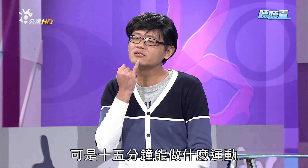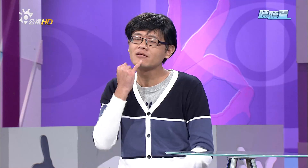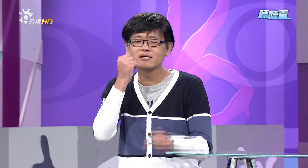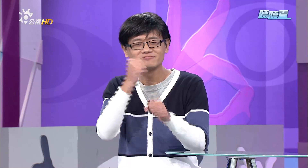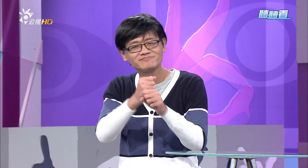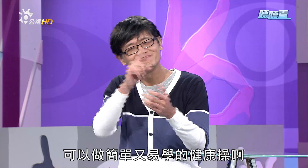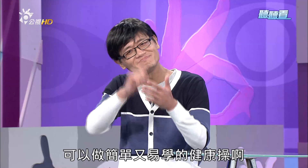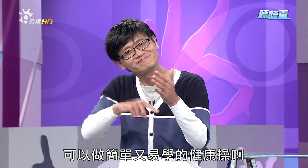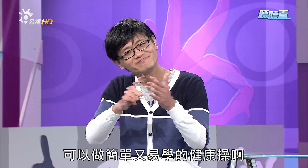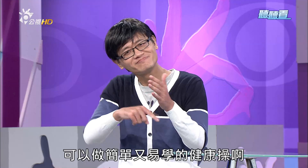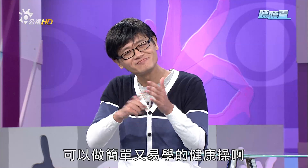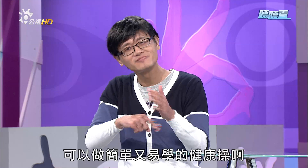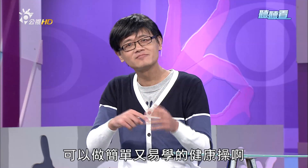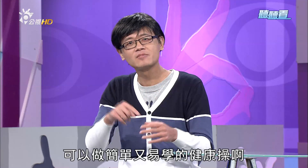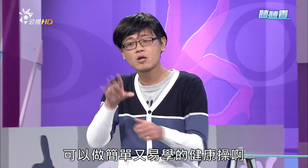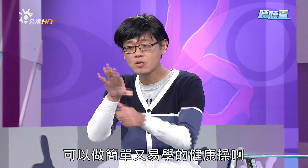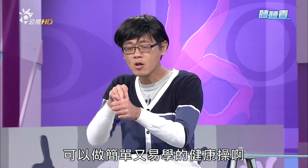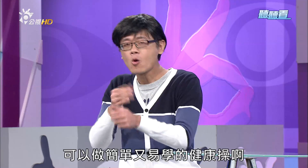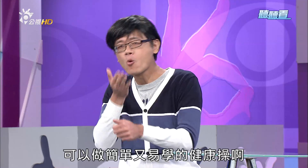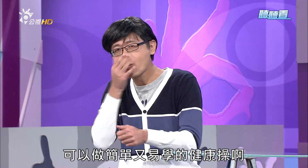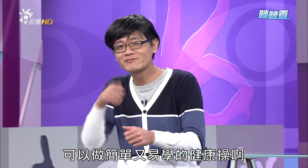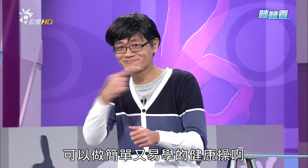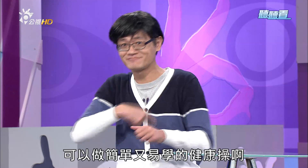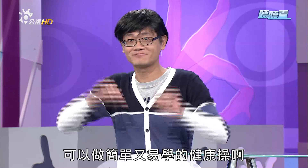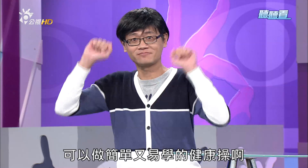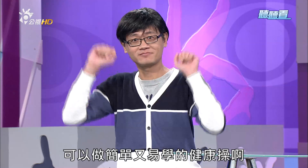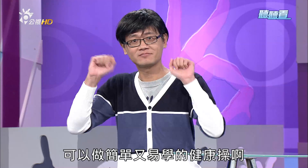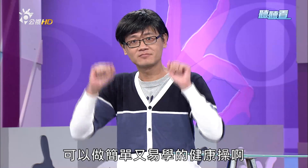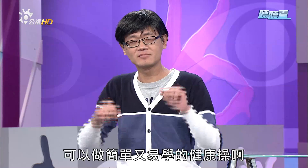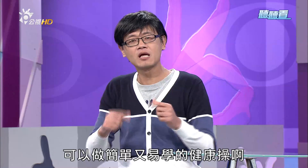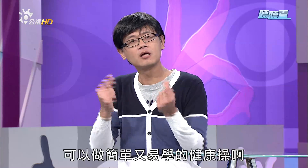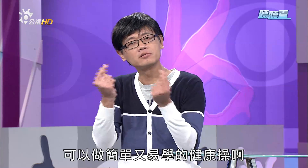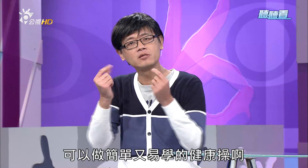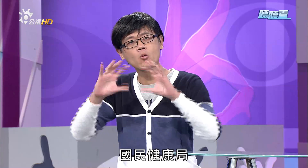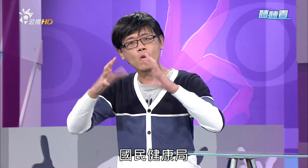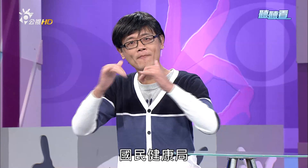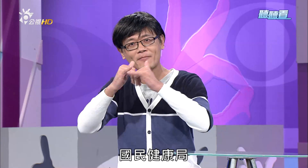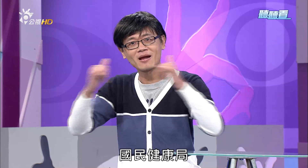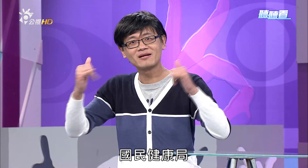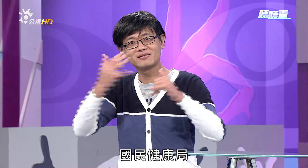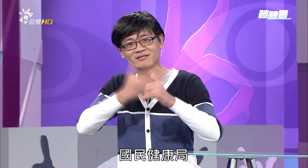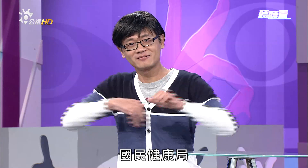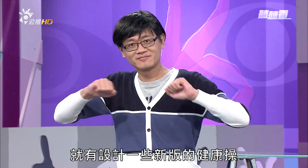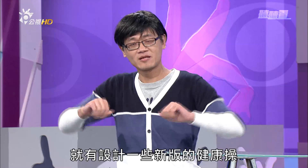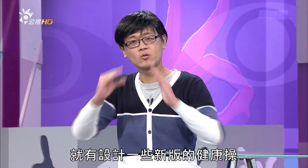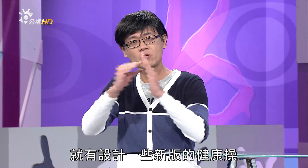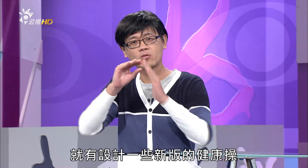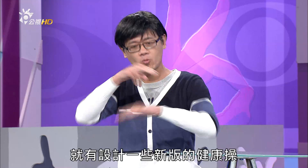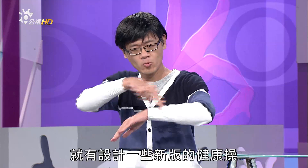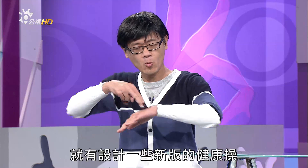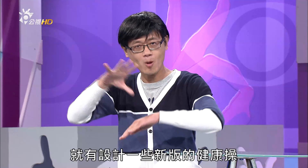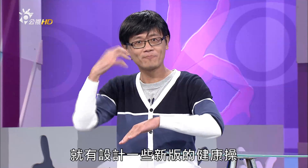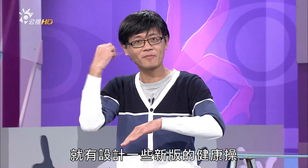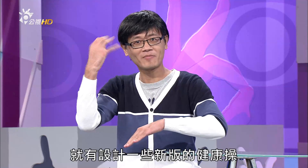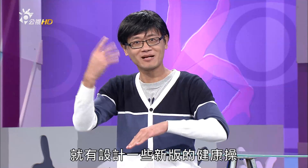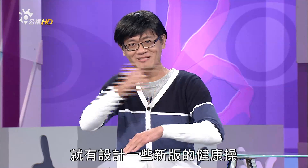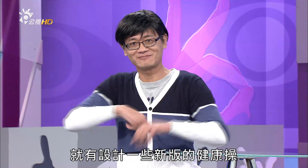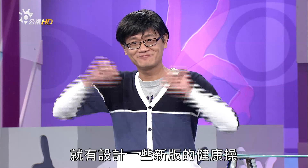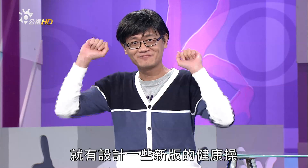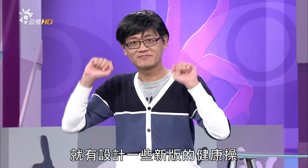呦，可以做简单又易学的健康操呀。国民健康局啊，就有设计一些新版的健康操，